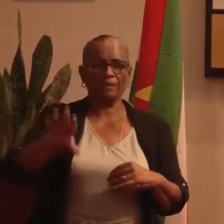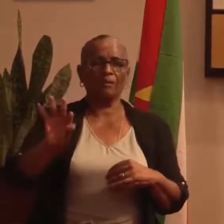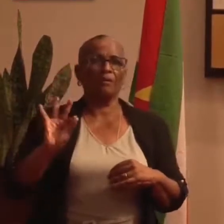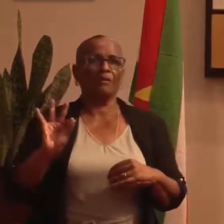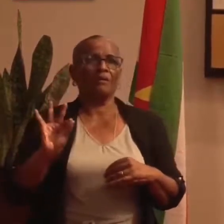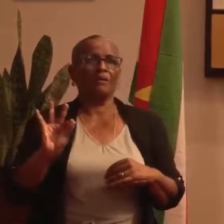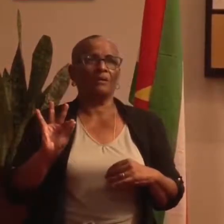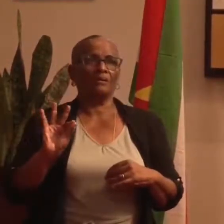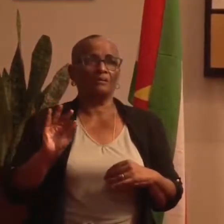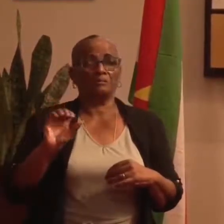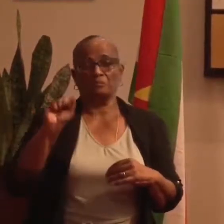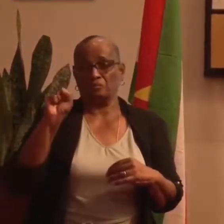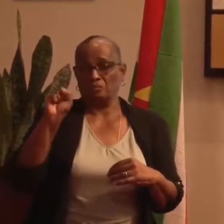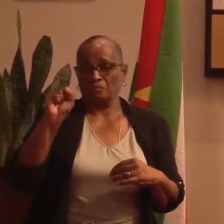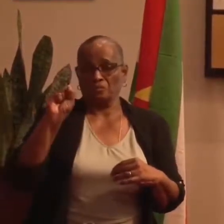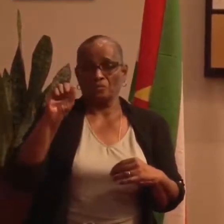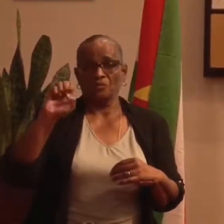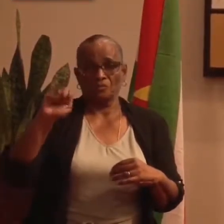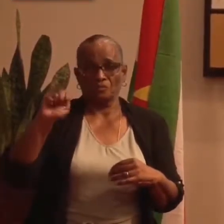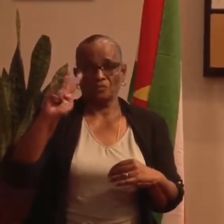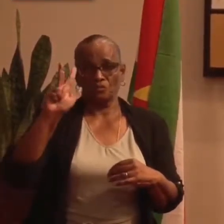Pratlaap Siudin.